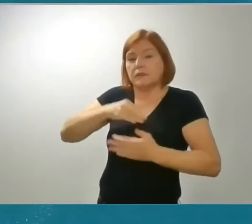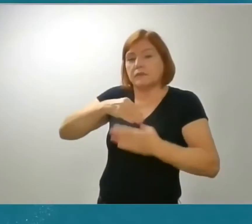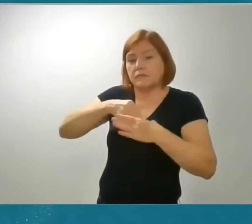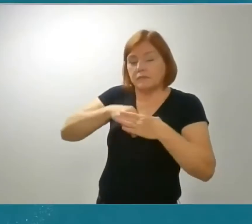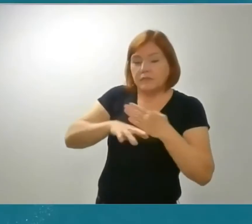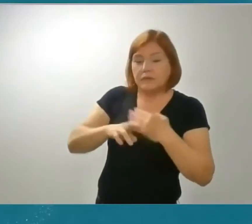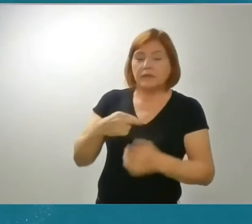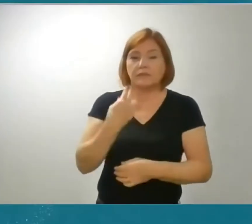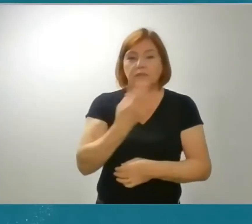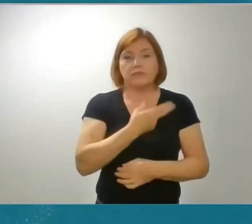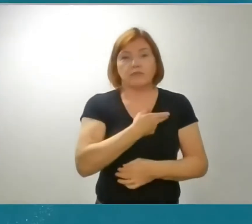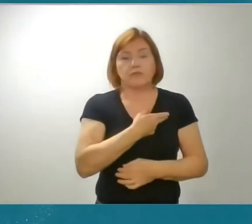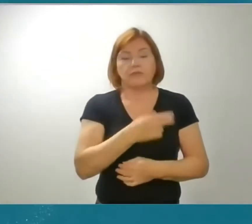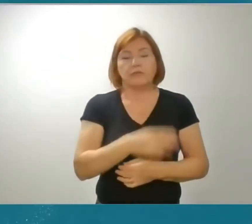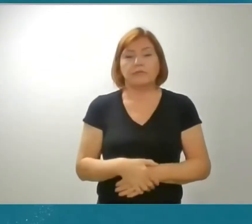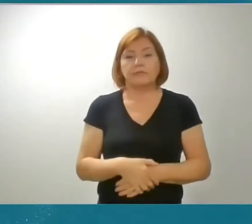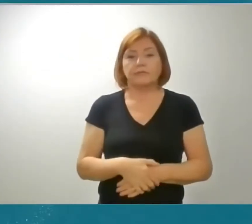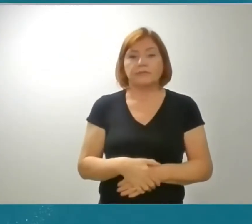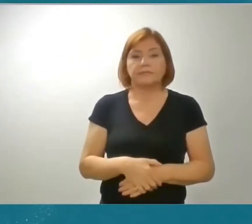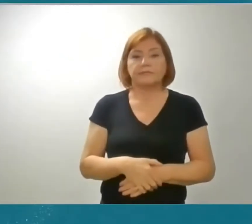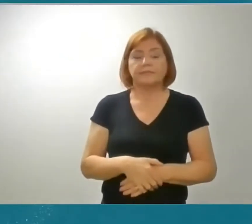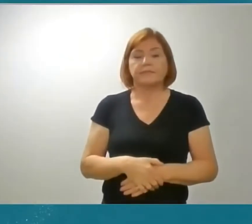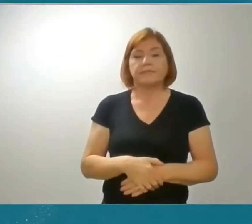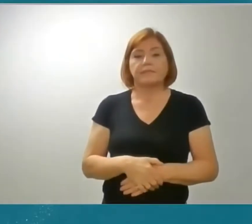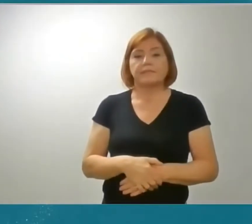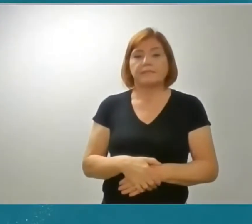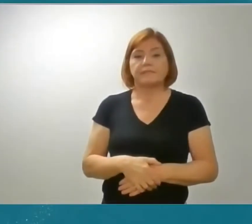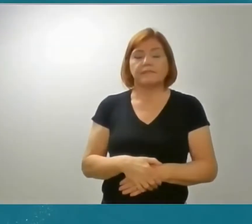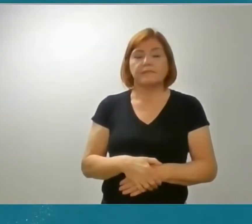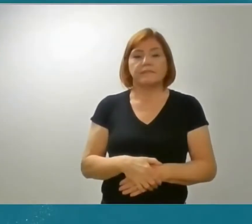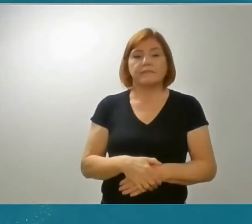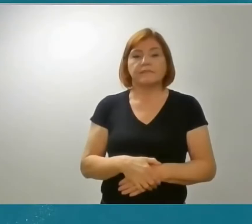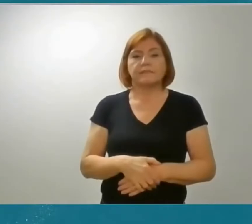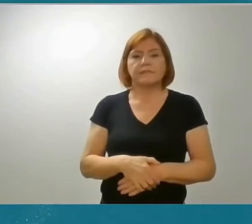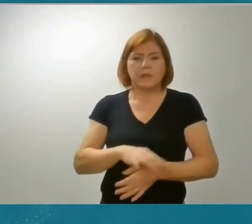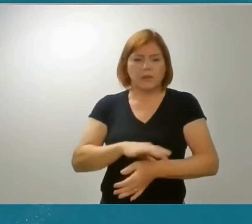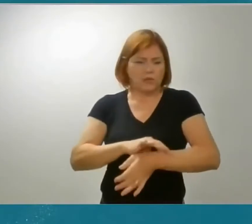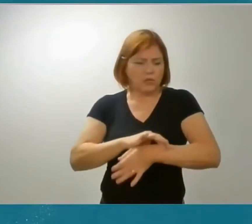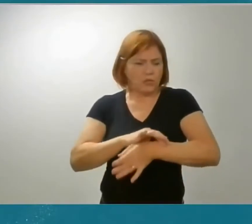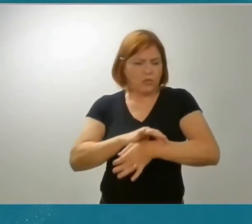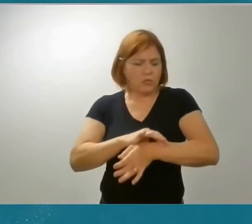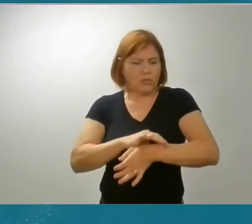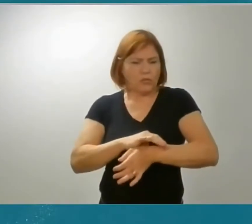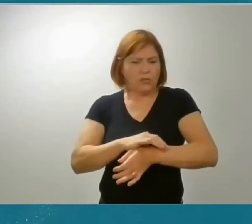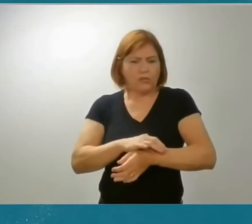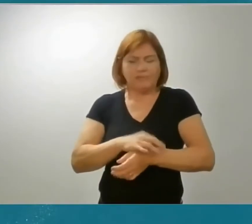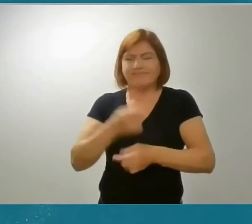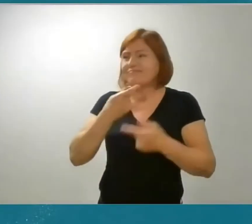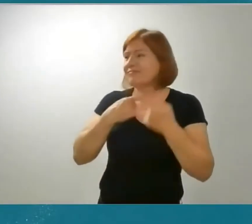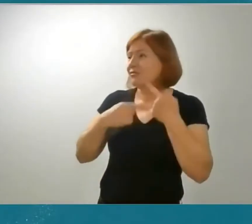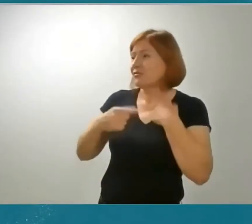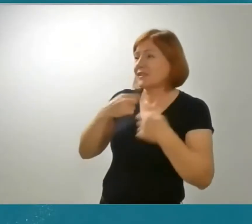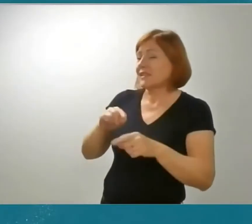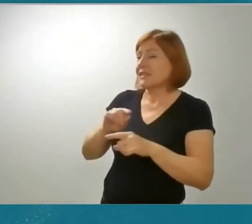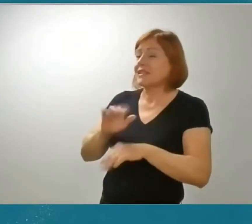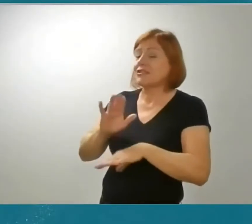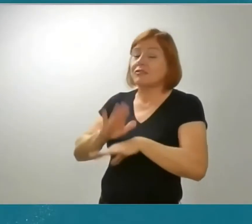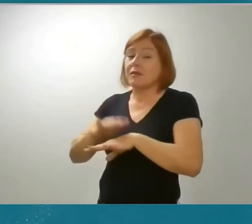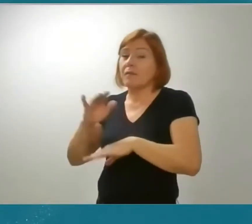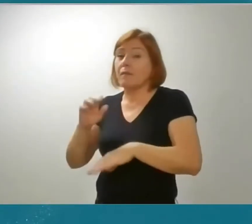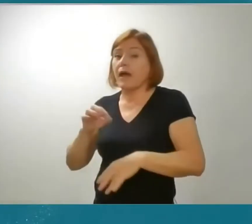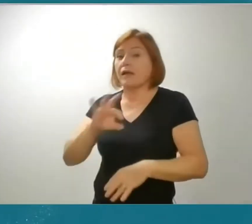vida. Quando você o invoca, ó Senhor Jesus, nesse exato momento ele